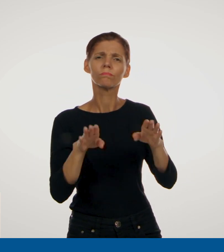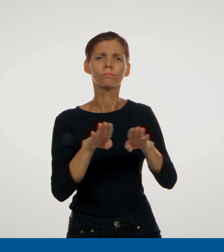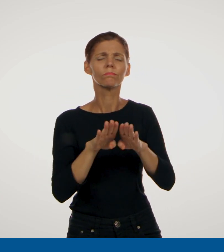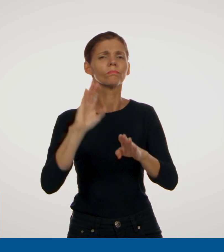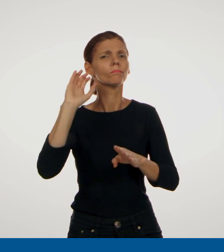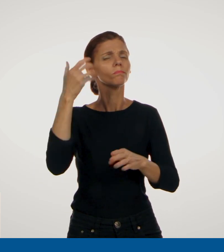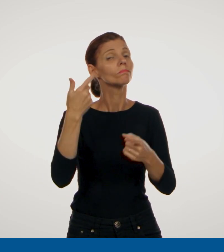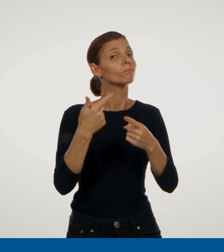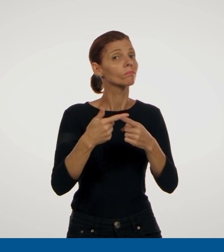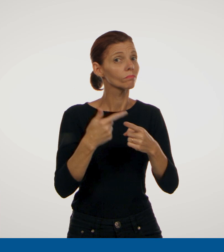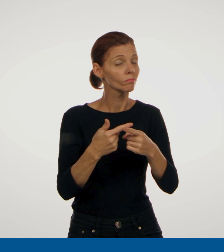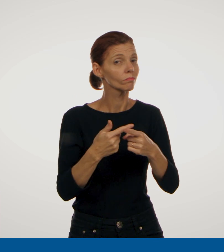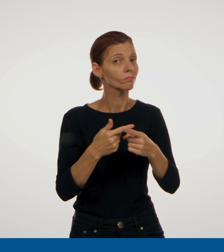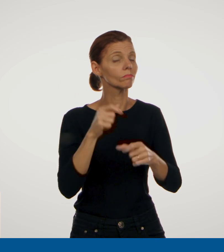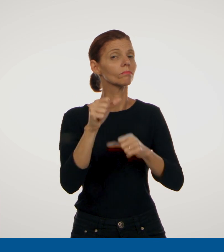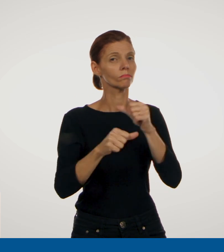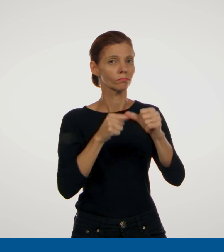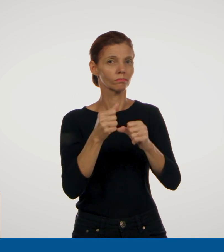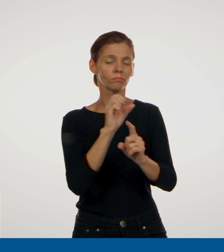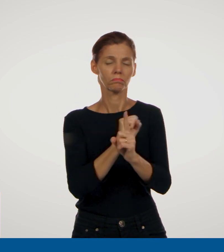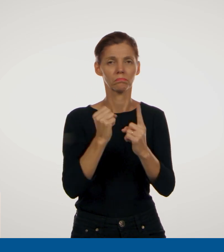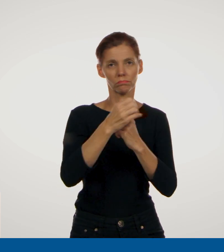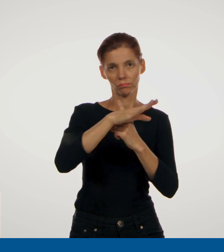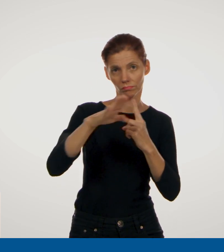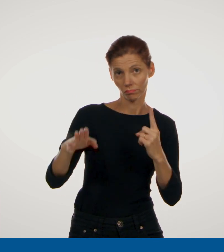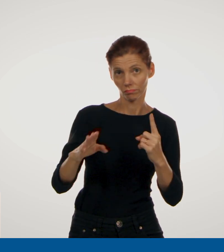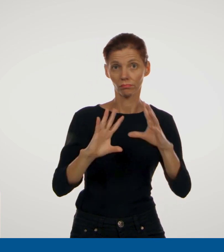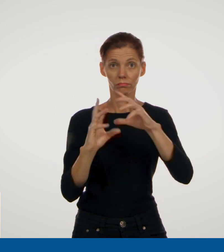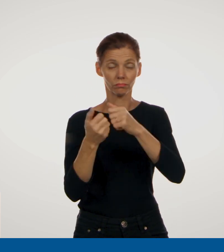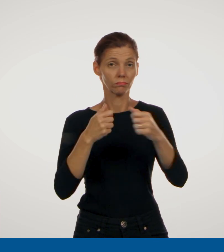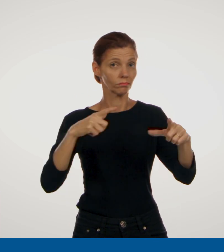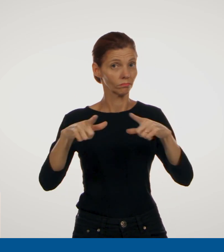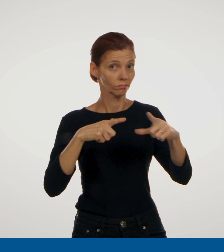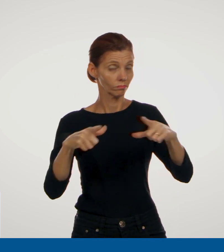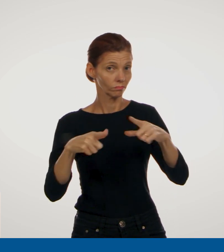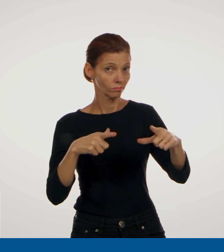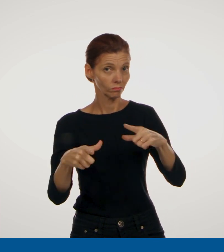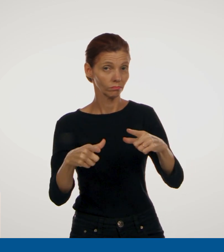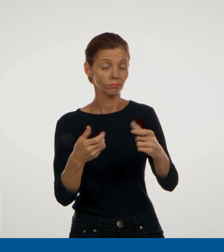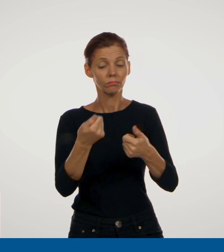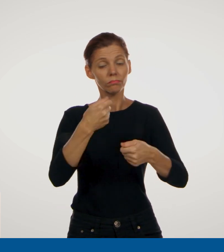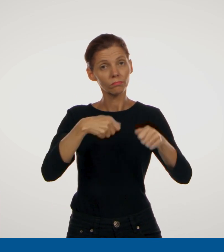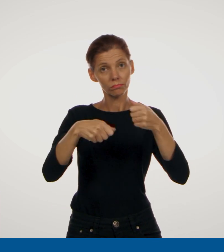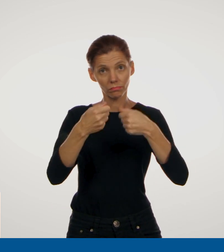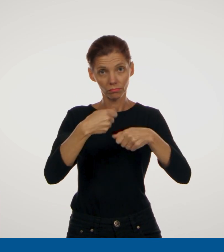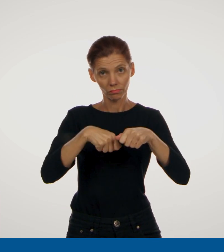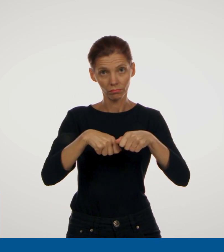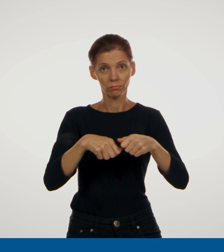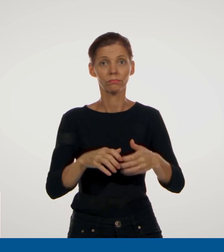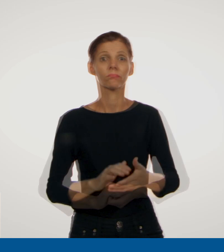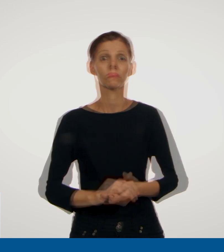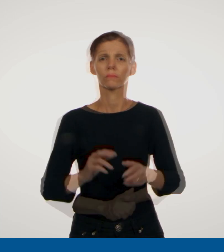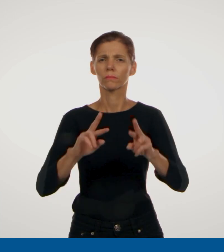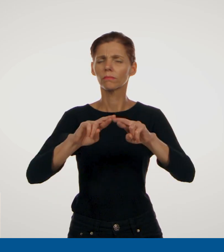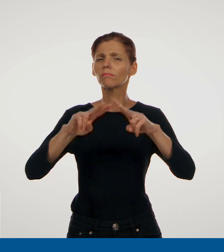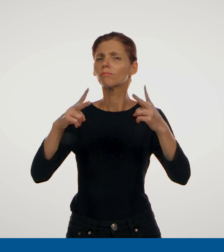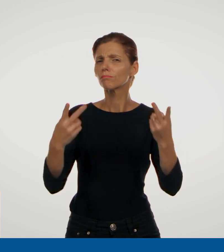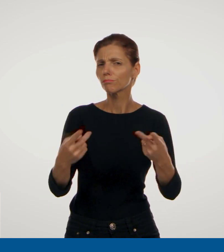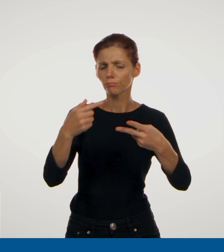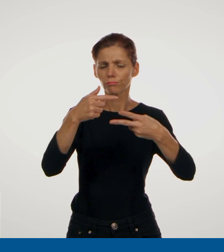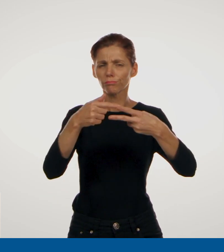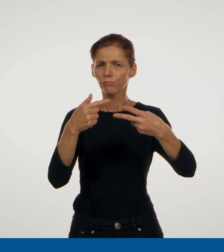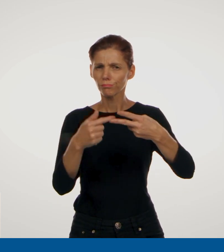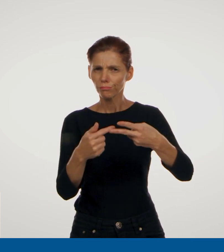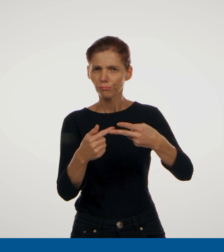entanto, toda essa mudança ocorreu devido às mudanças na economia, na sociedade e no mundo do trabalho. O